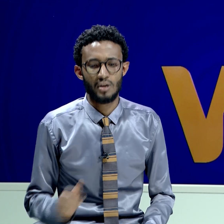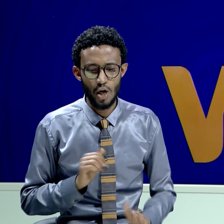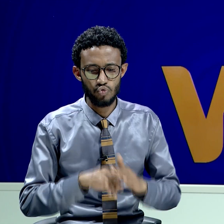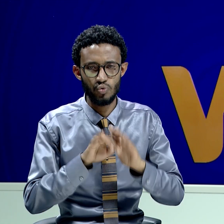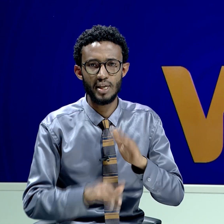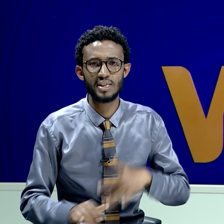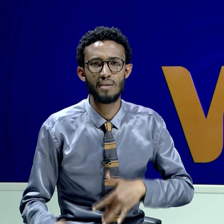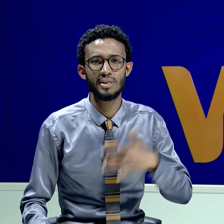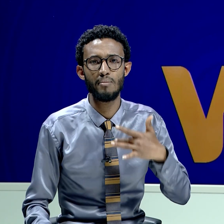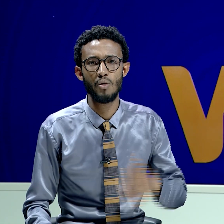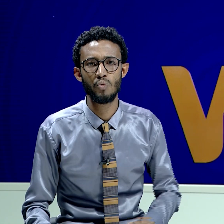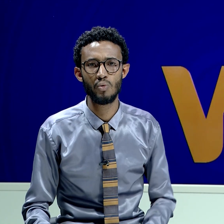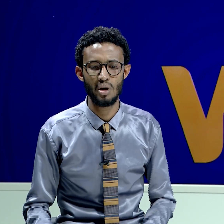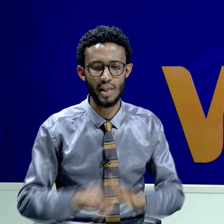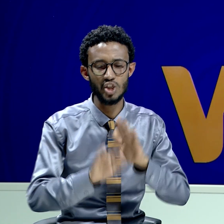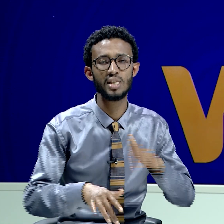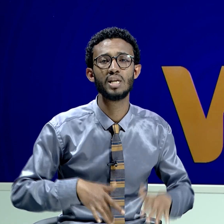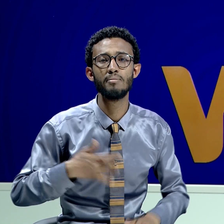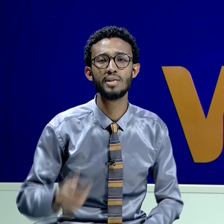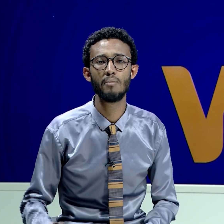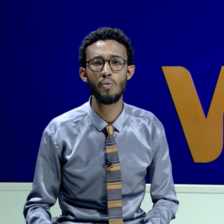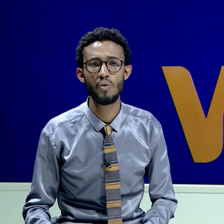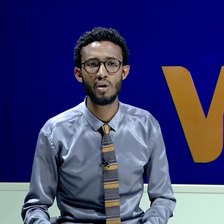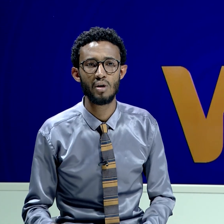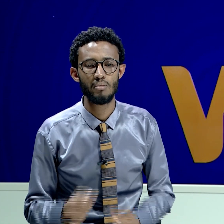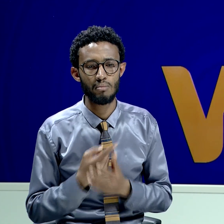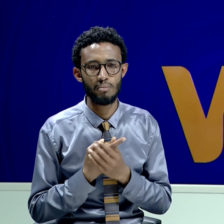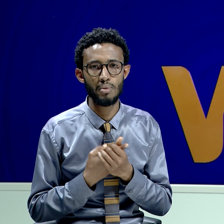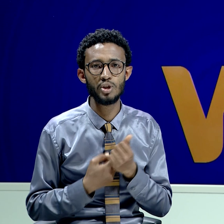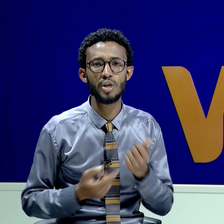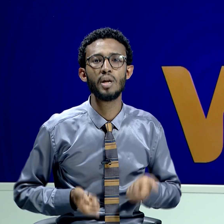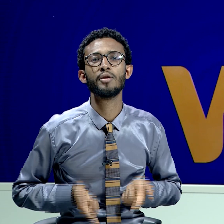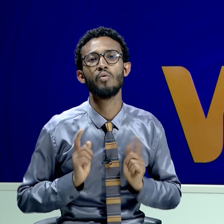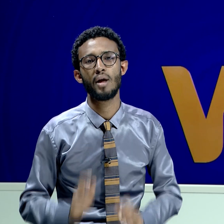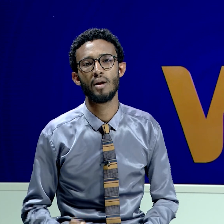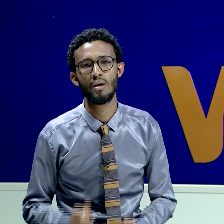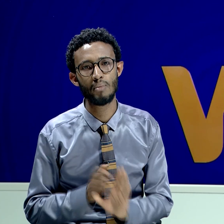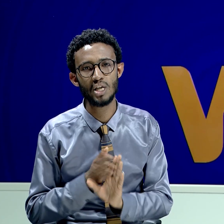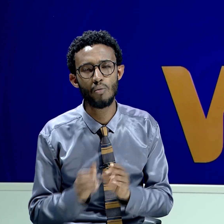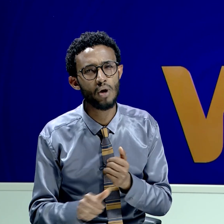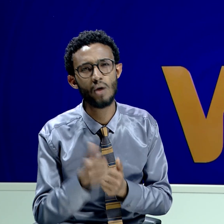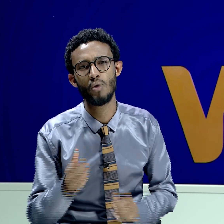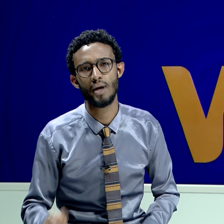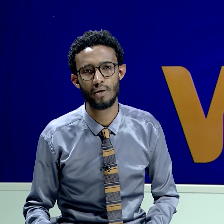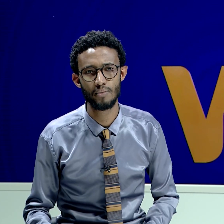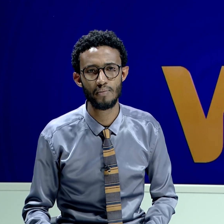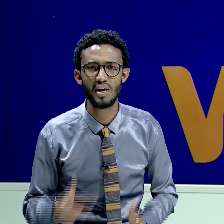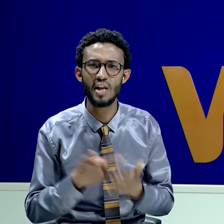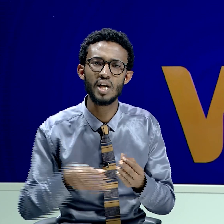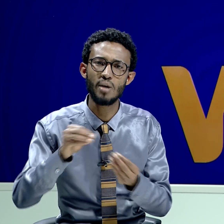በቃ ራሱ ወደስ ስለሚሰማው በታችነት ስለሚሰማው በብልጭነት ይኖራል በሰነቦና ይቆዳል